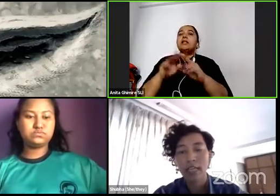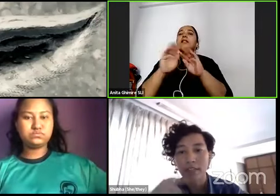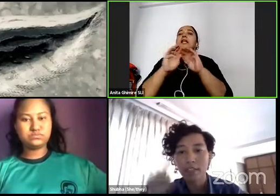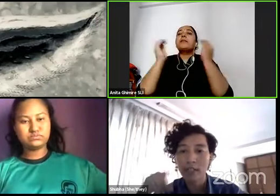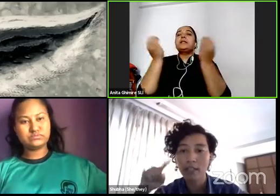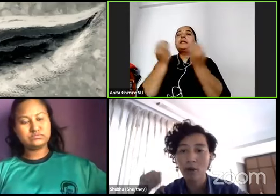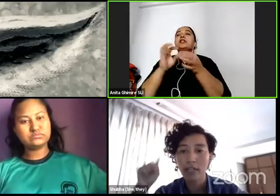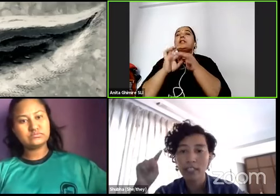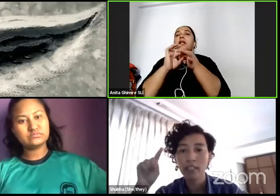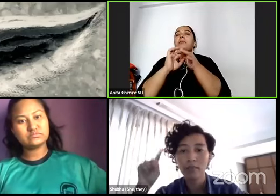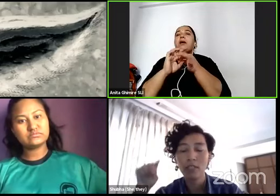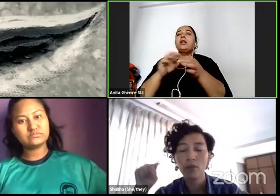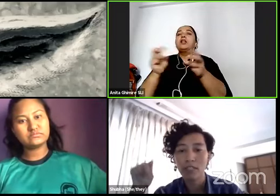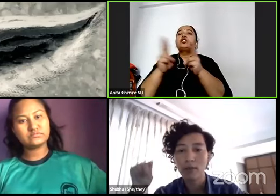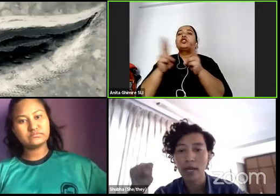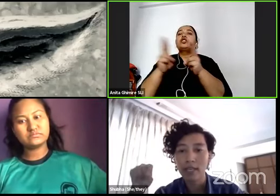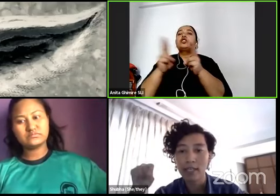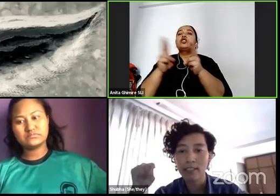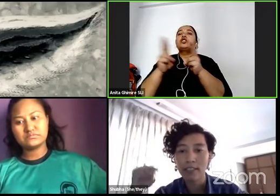अनि